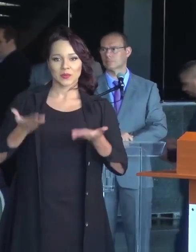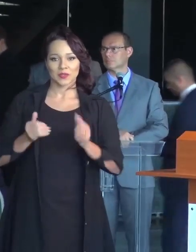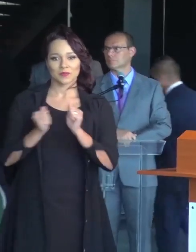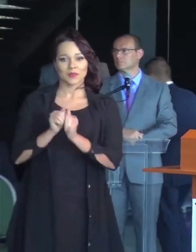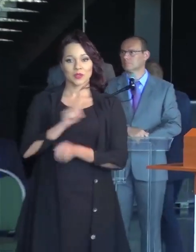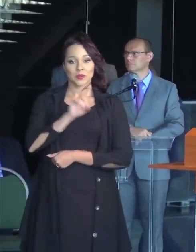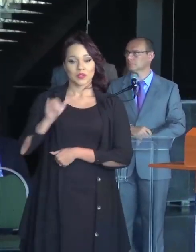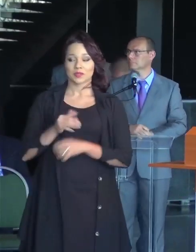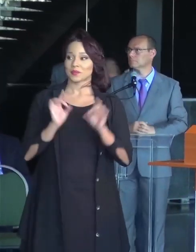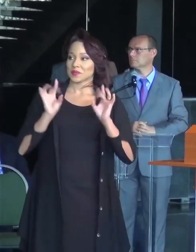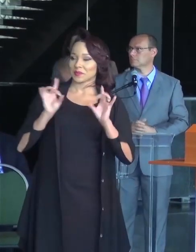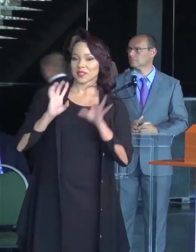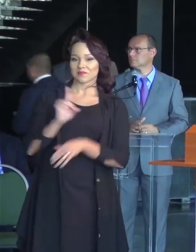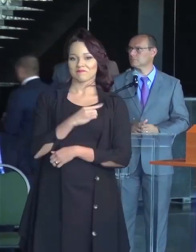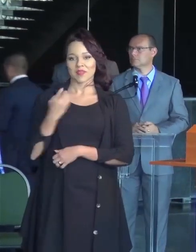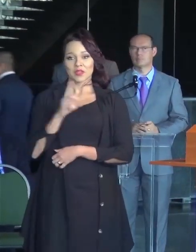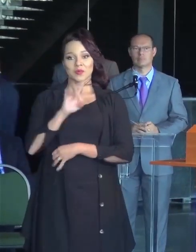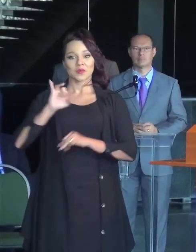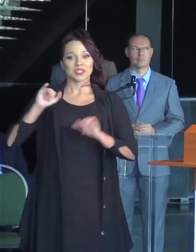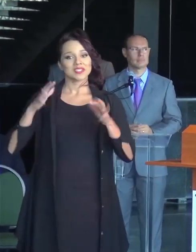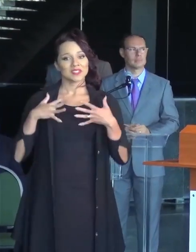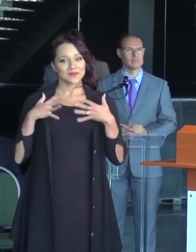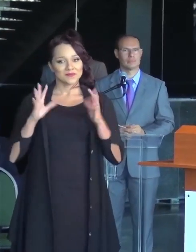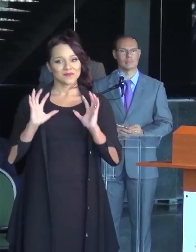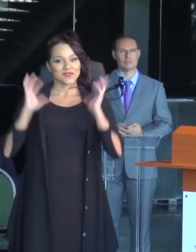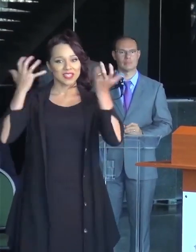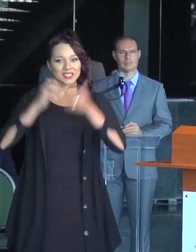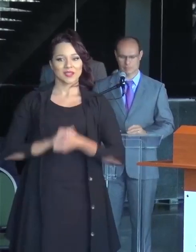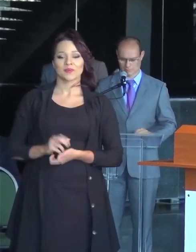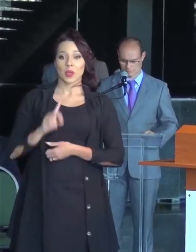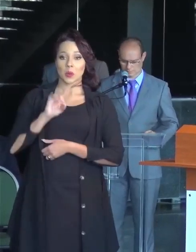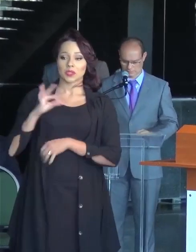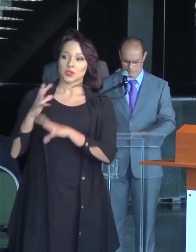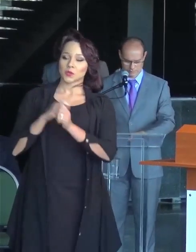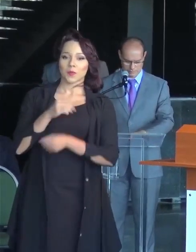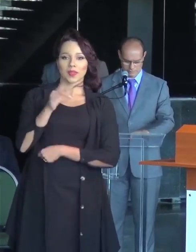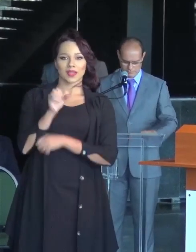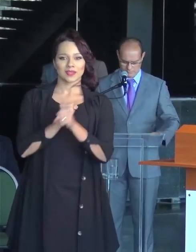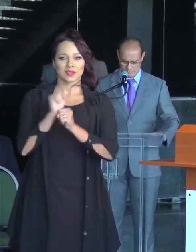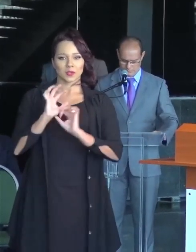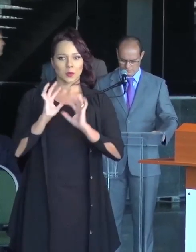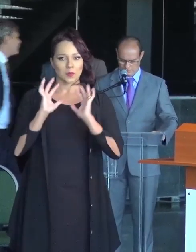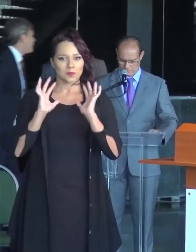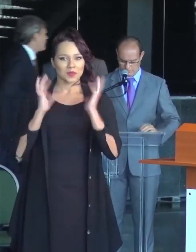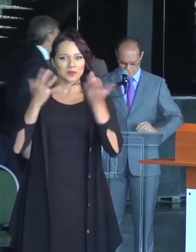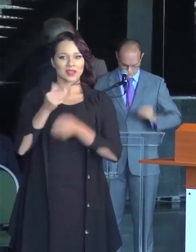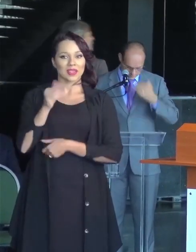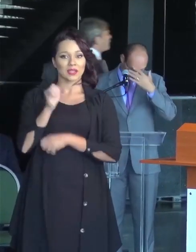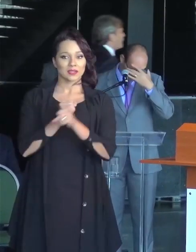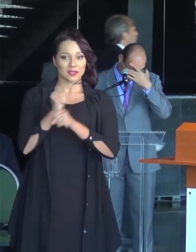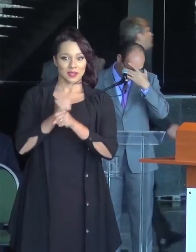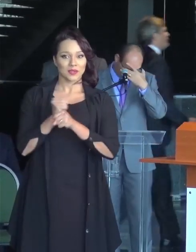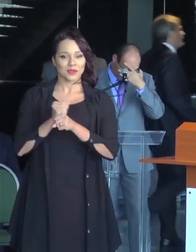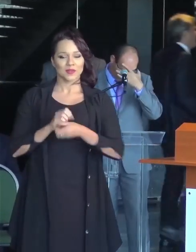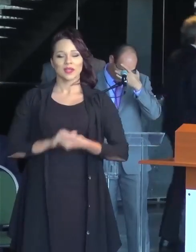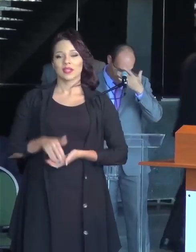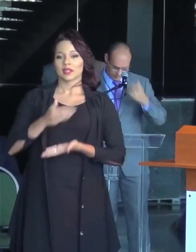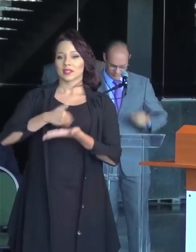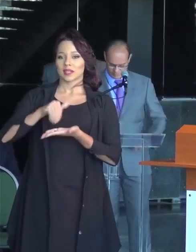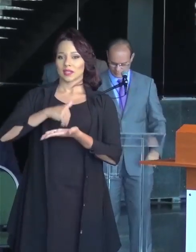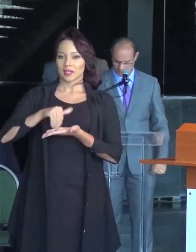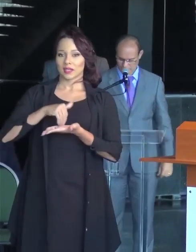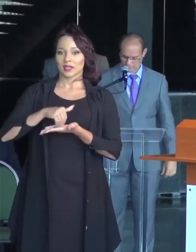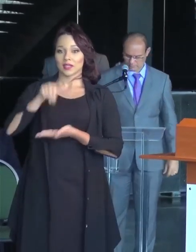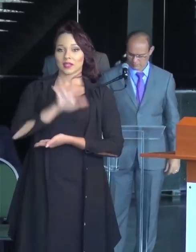dia tão especial para nós, num dia de festa, num dia de 10 anos, comemoração dos 10 anos da nossa querida